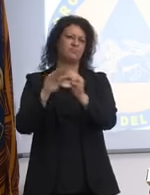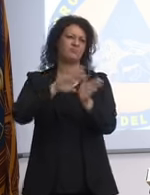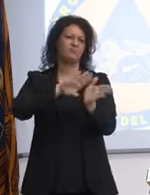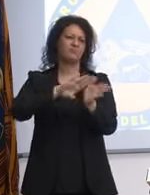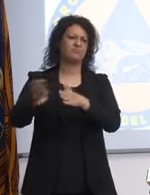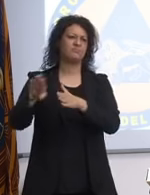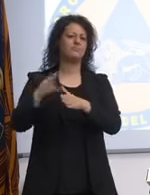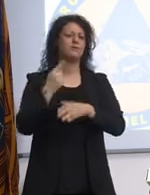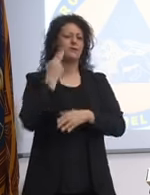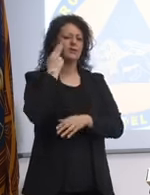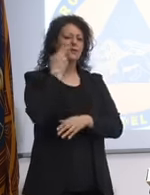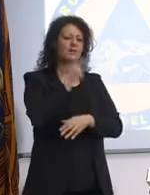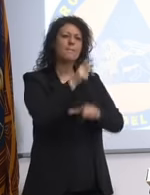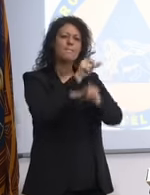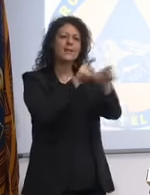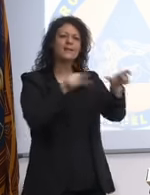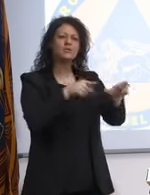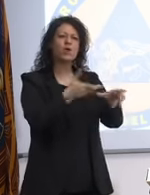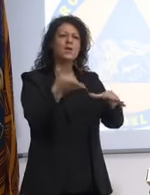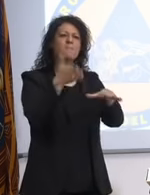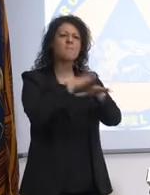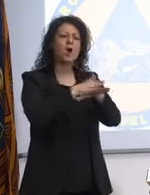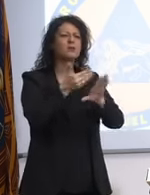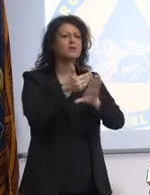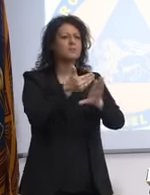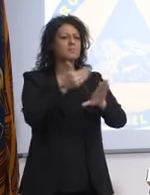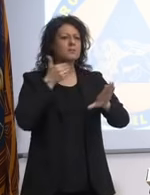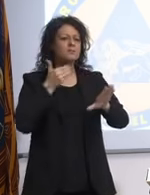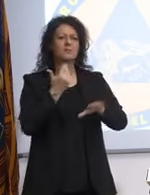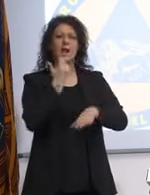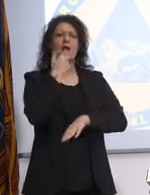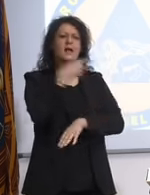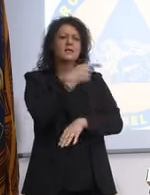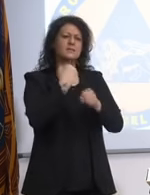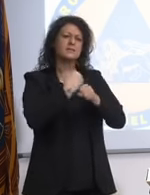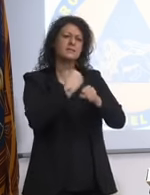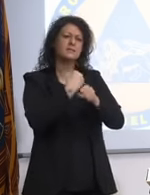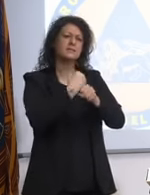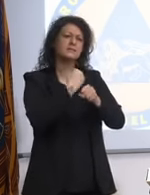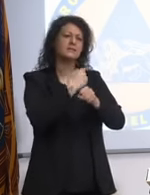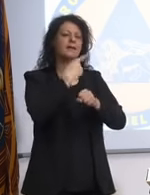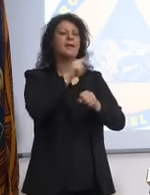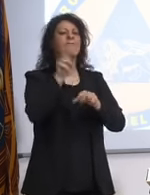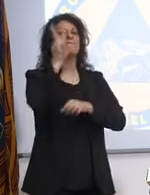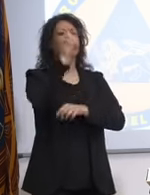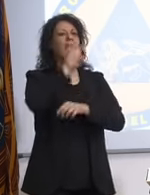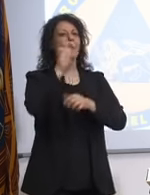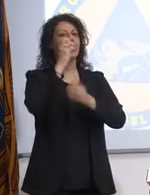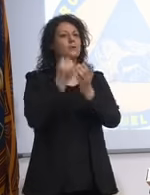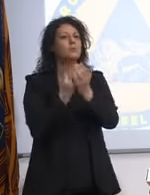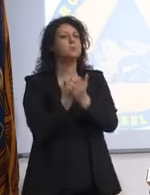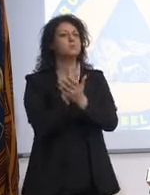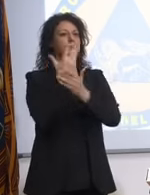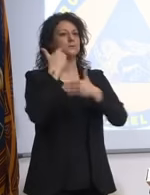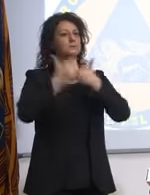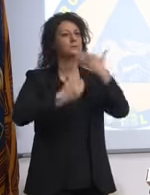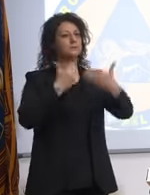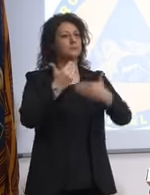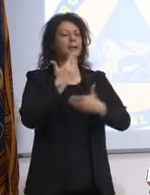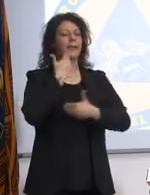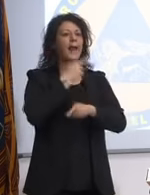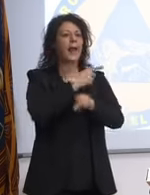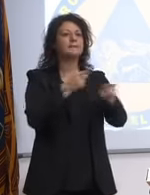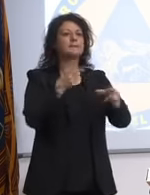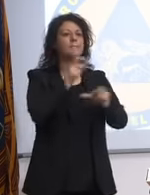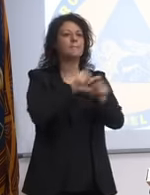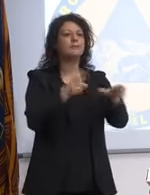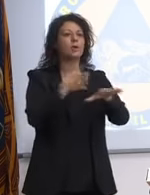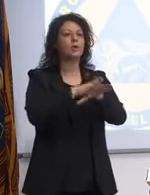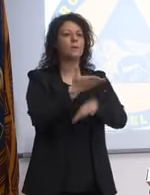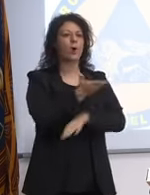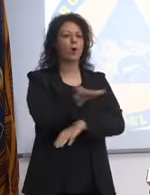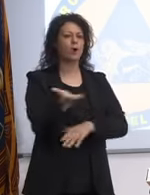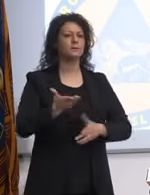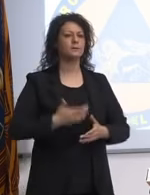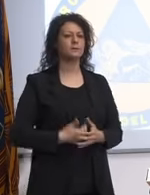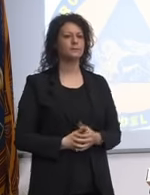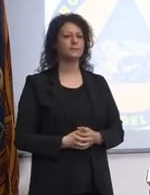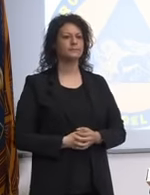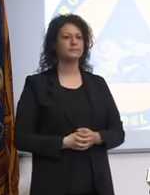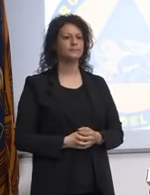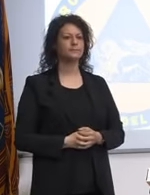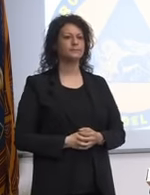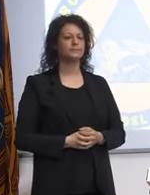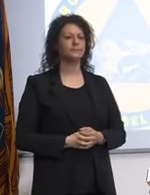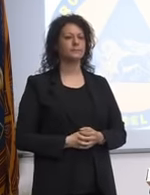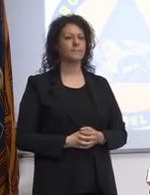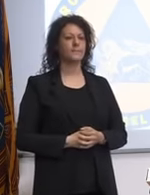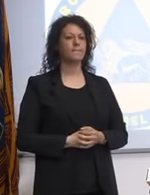morti. E quindi un minimo di rispetto. Guardate, vi dico questo nel senso che vedo tantissima gente con le